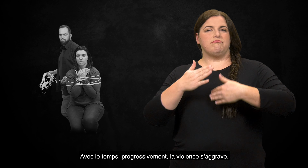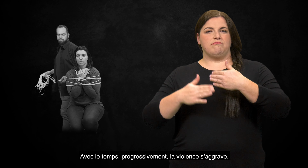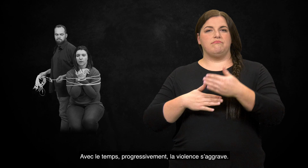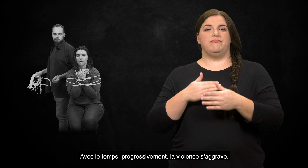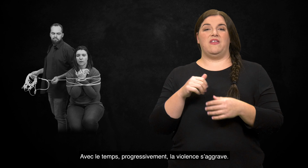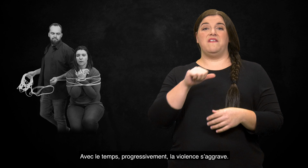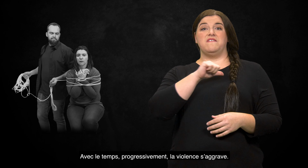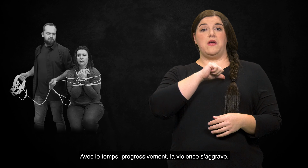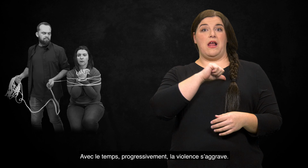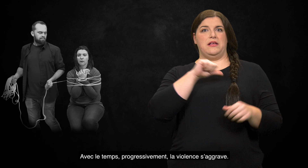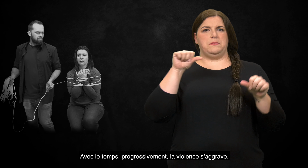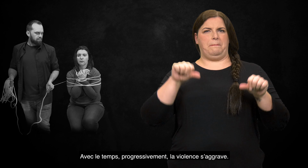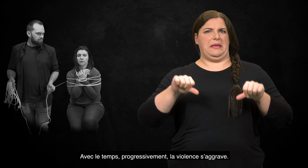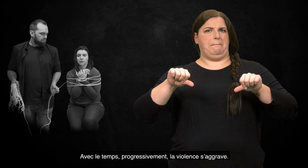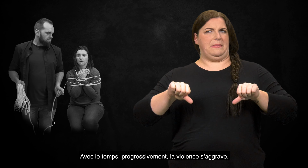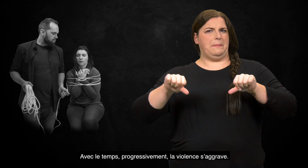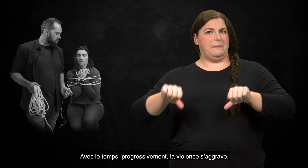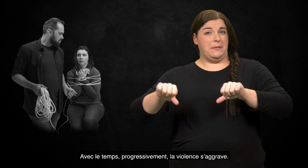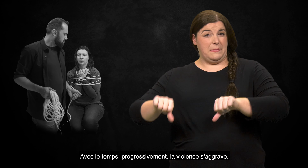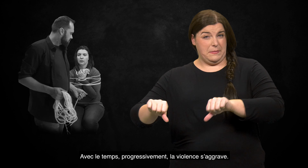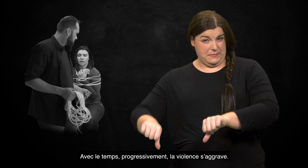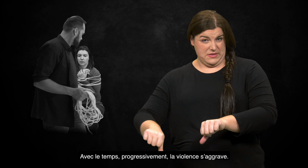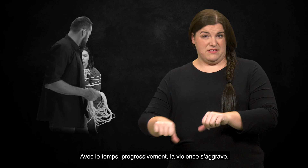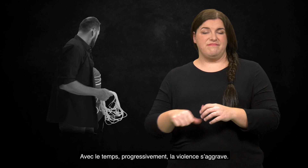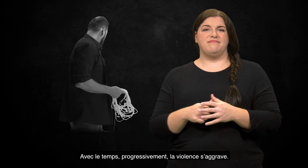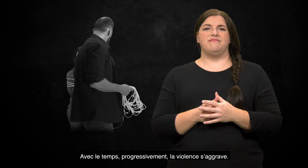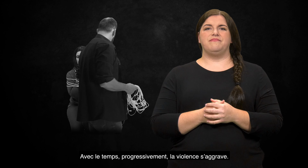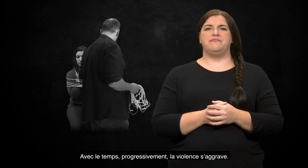Avec le temps, progressivement, la violence s'aggrave.